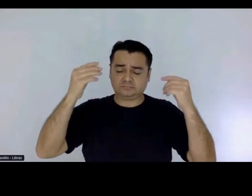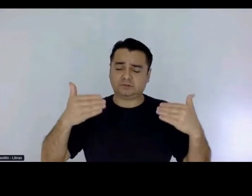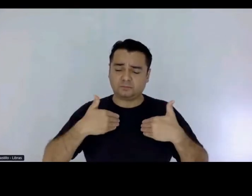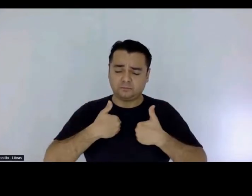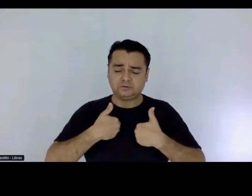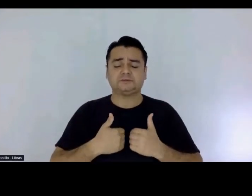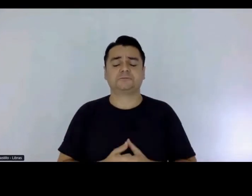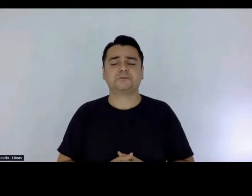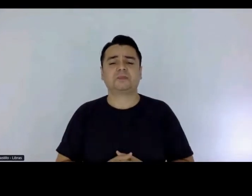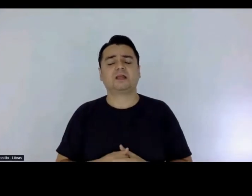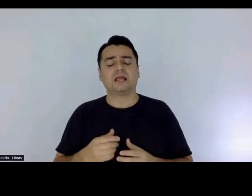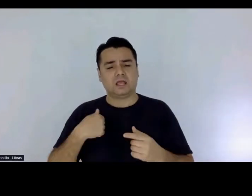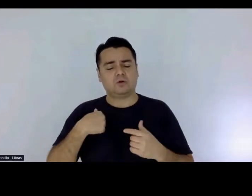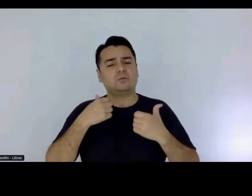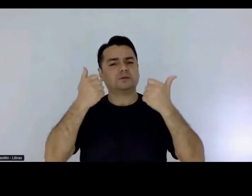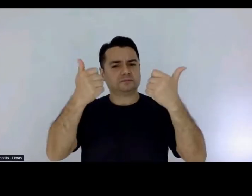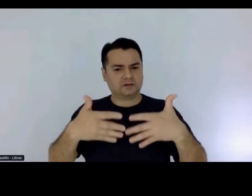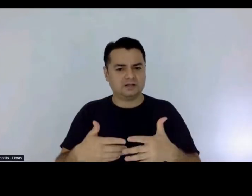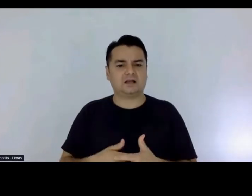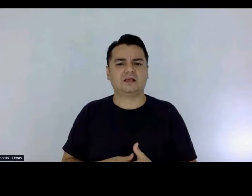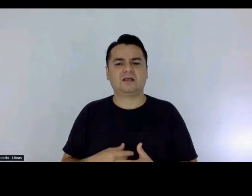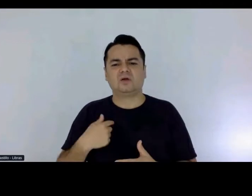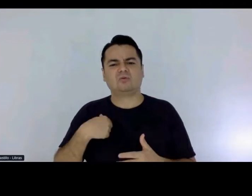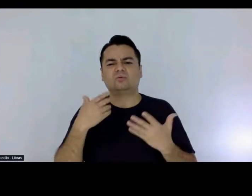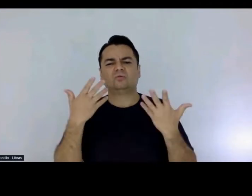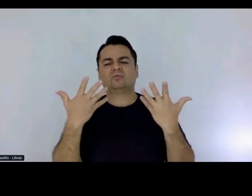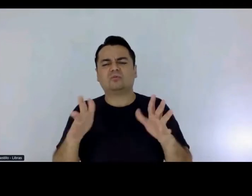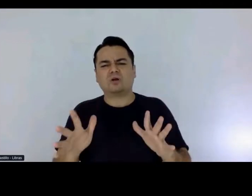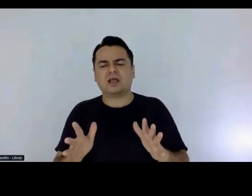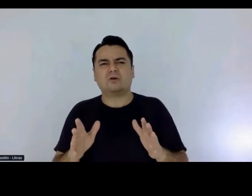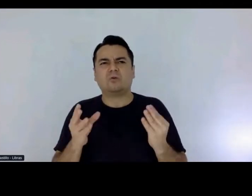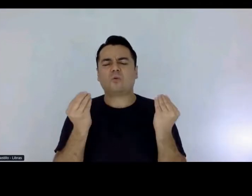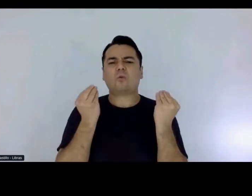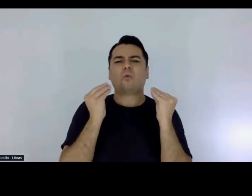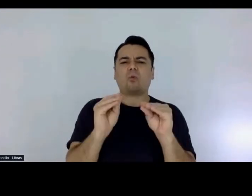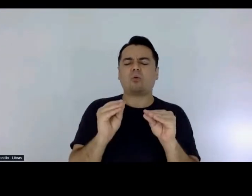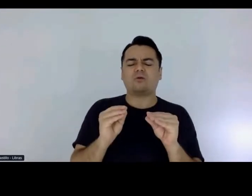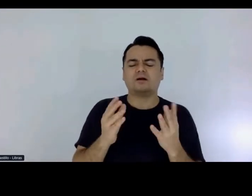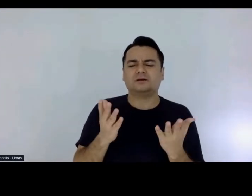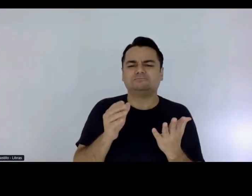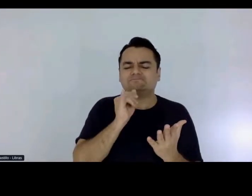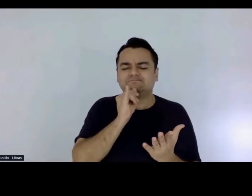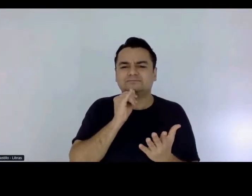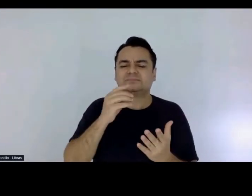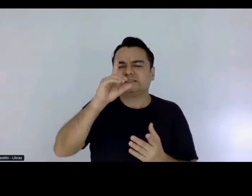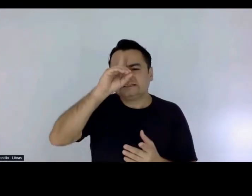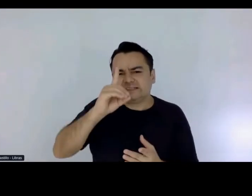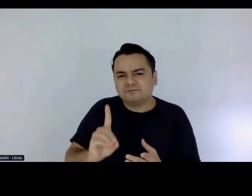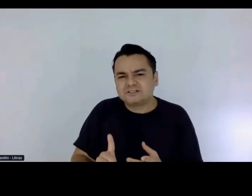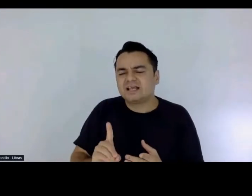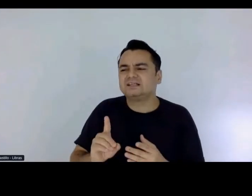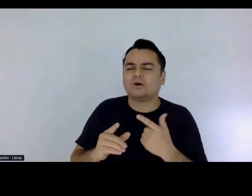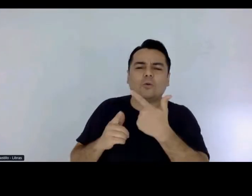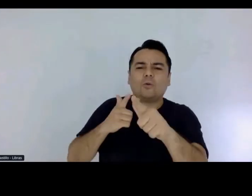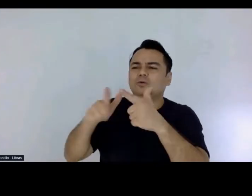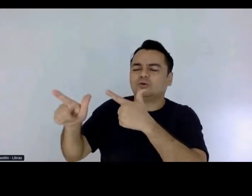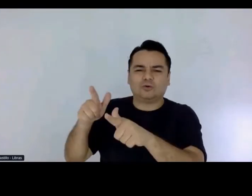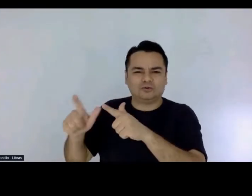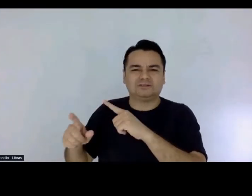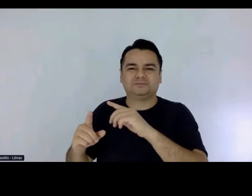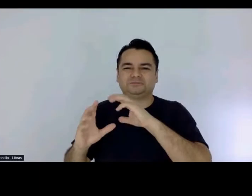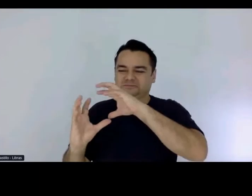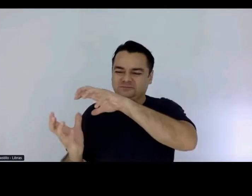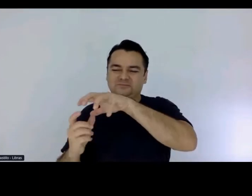apresentar para vocês, então eu não me pretendo aqui colocar como tantas outras deficiências nesse mundo de